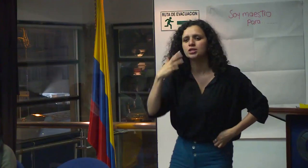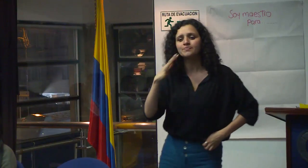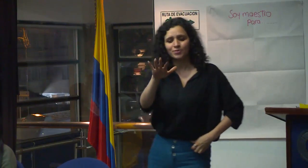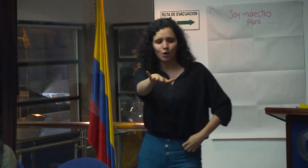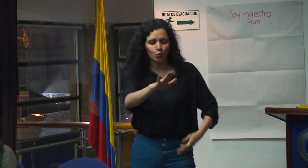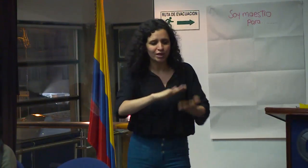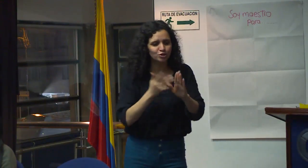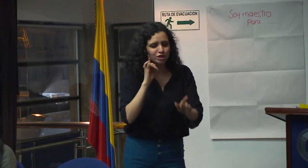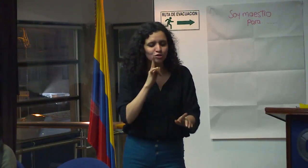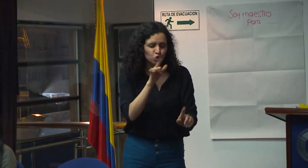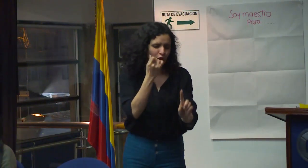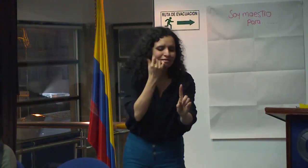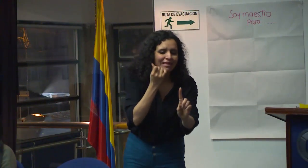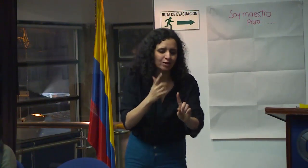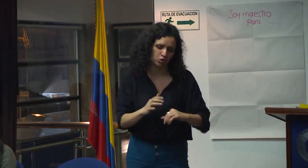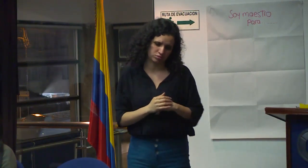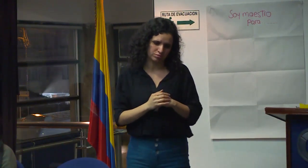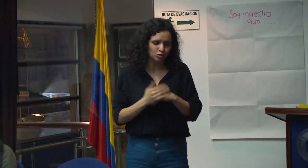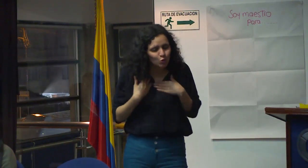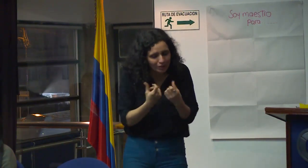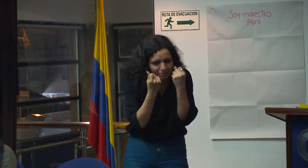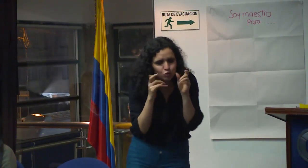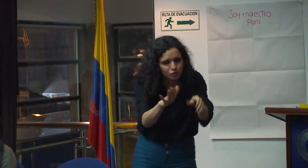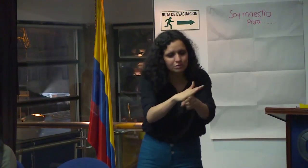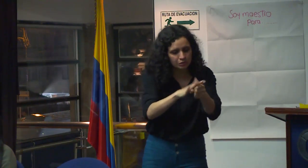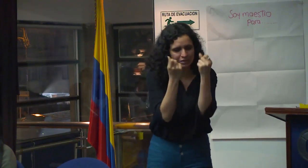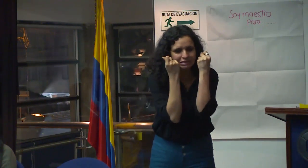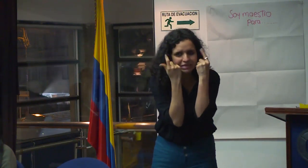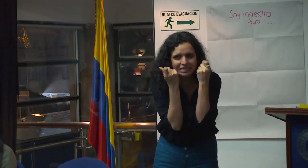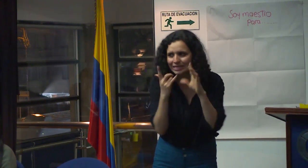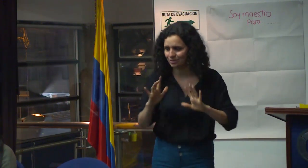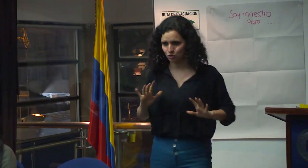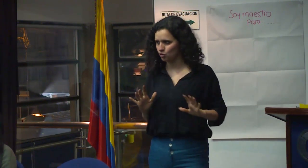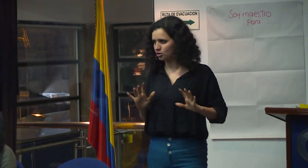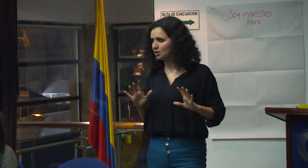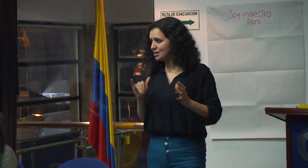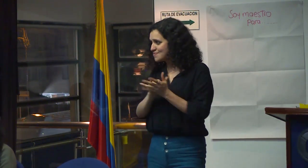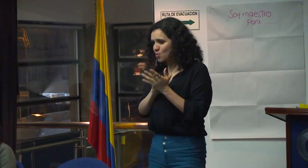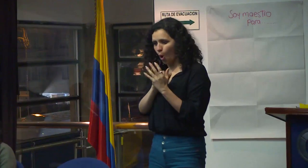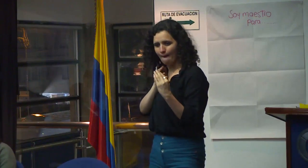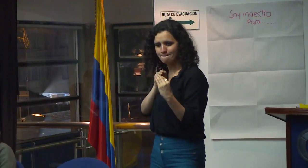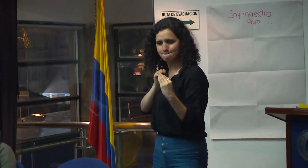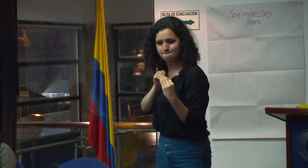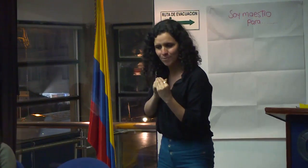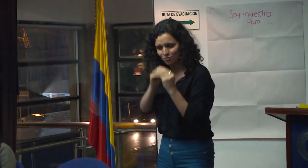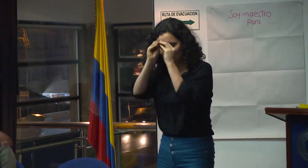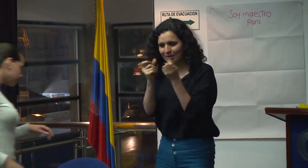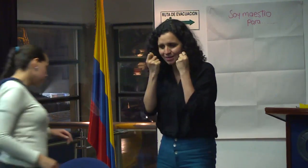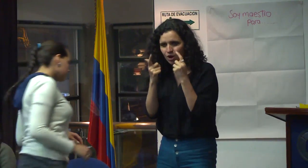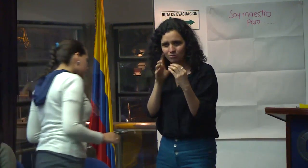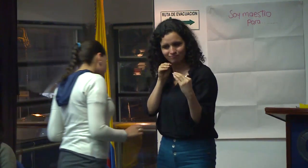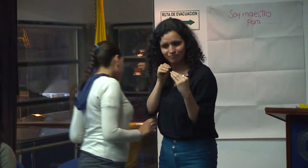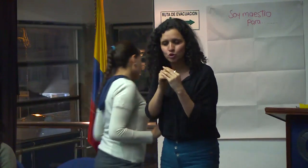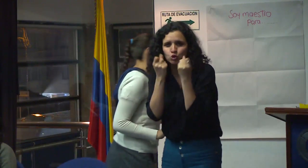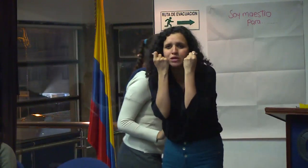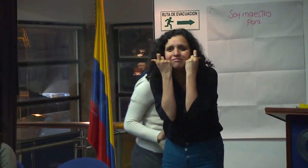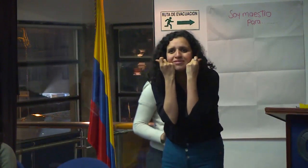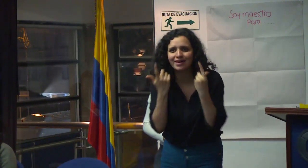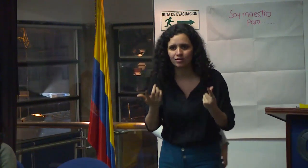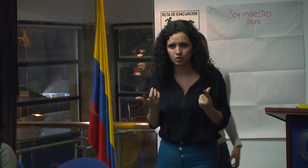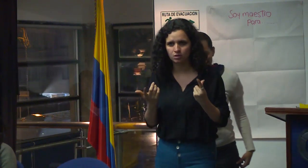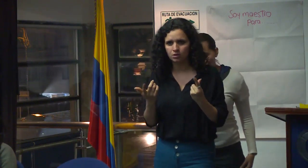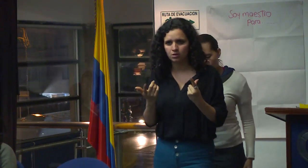Ahora usted también entiéndame a mí. Ya le enseñé, le modelé la forma de entender porque yo trato de entenderlo a usted.